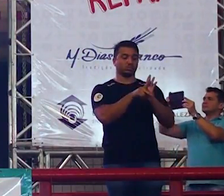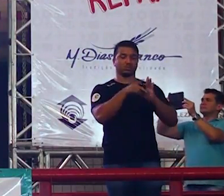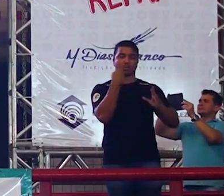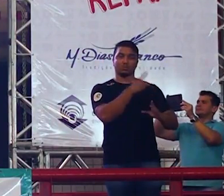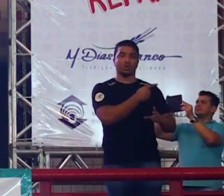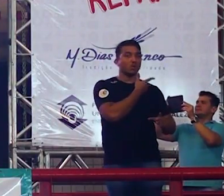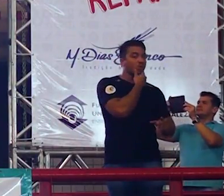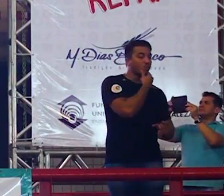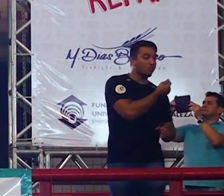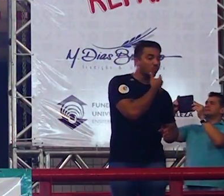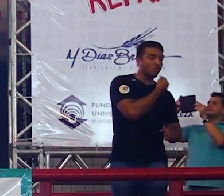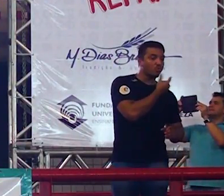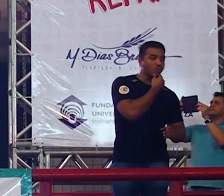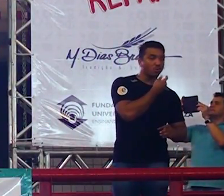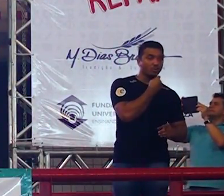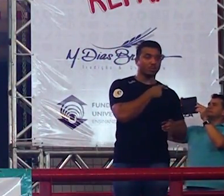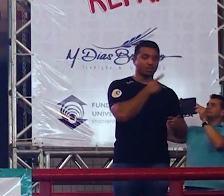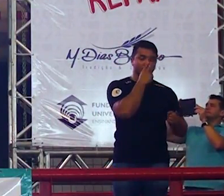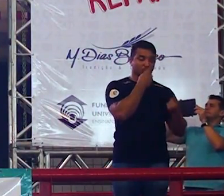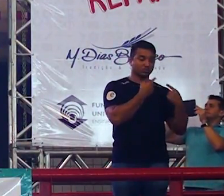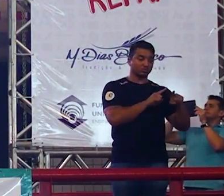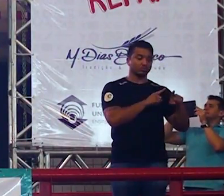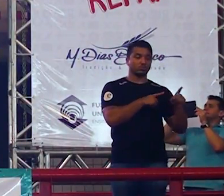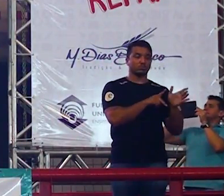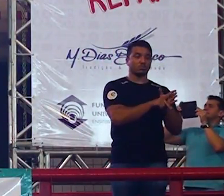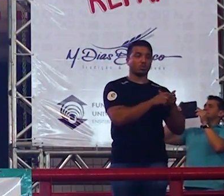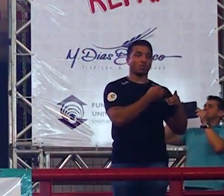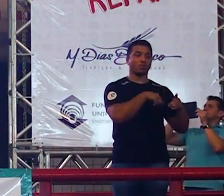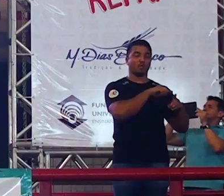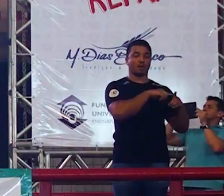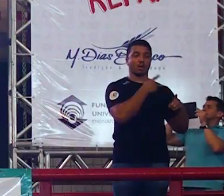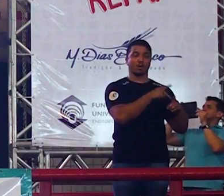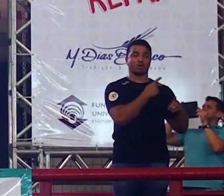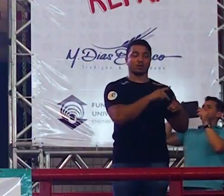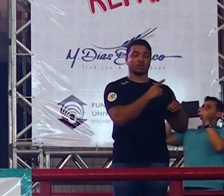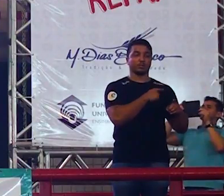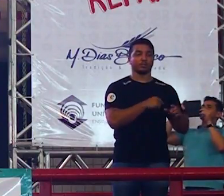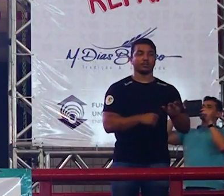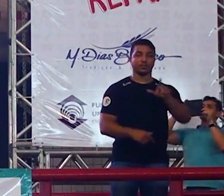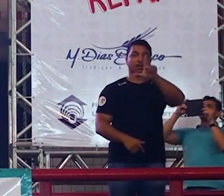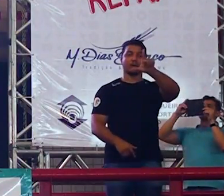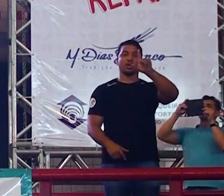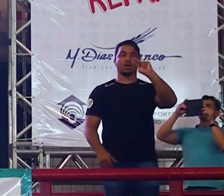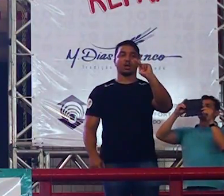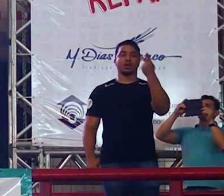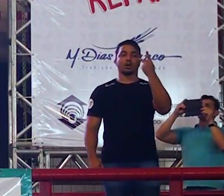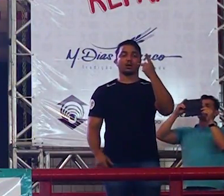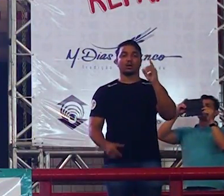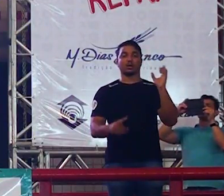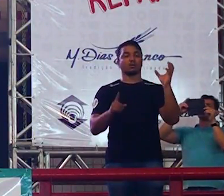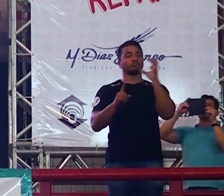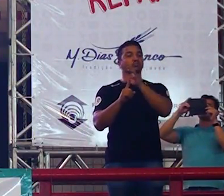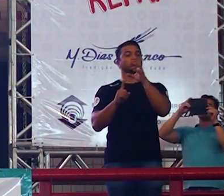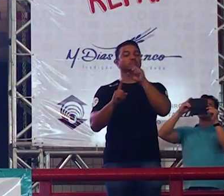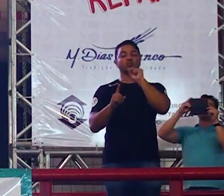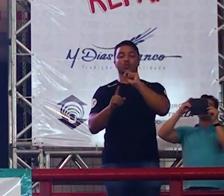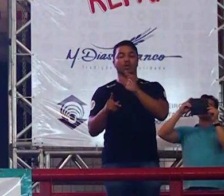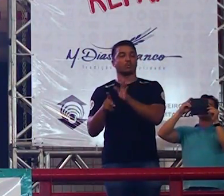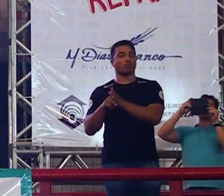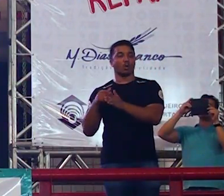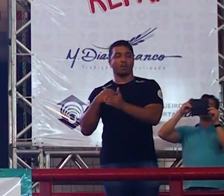gametogênese masculina e estimulando o folículo ovariano, e você vai ter o LH estimulando quem?